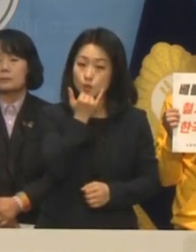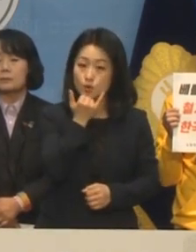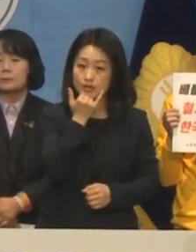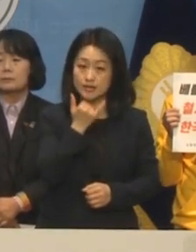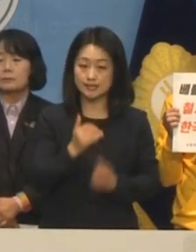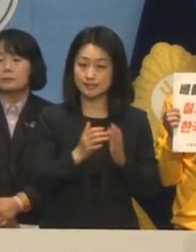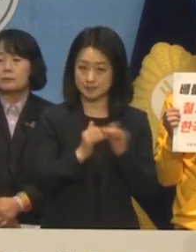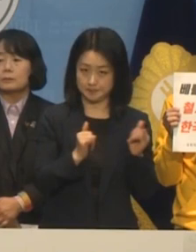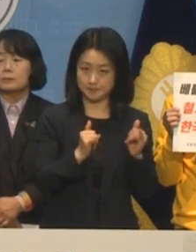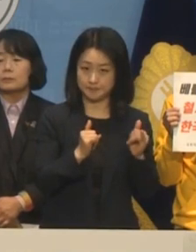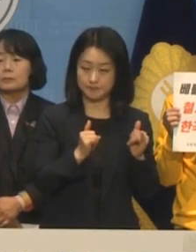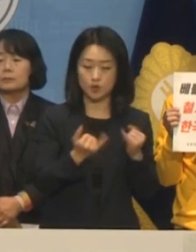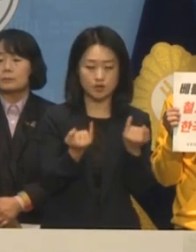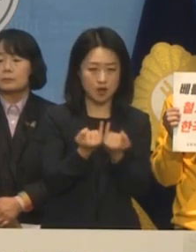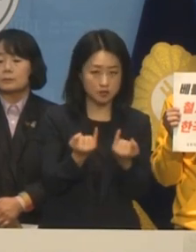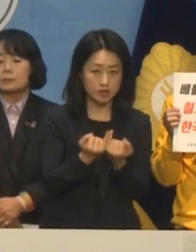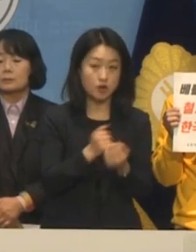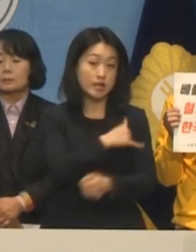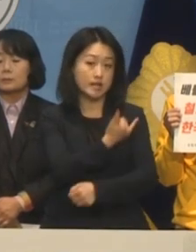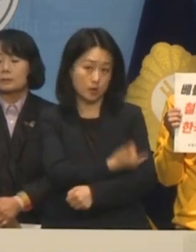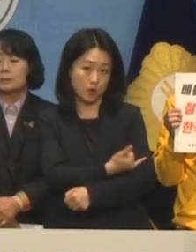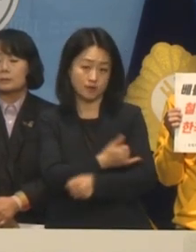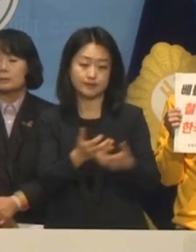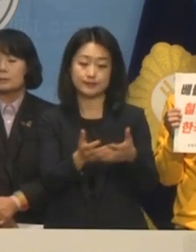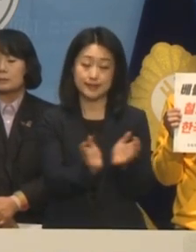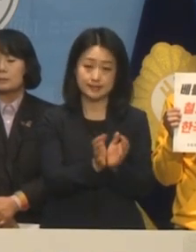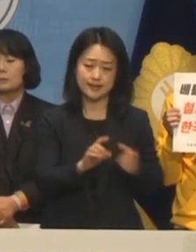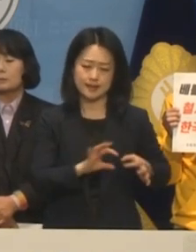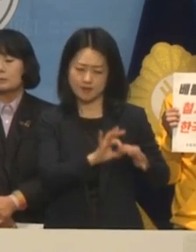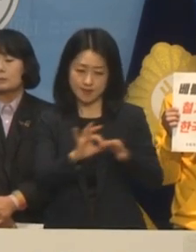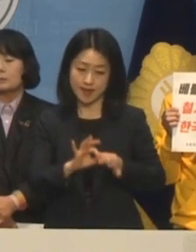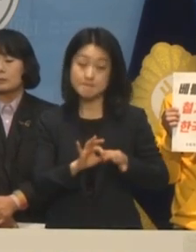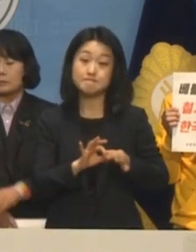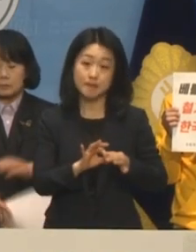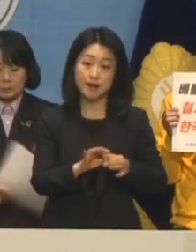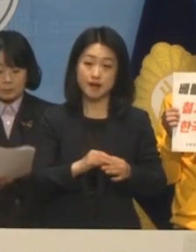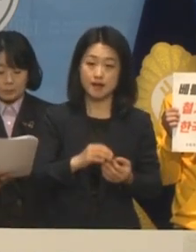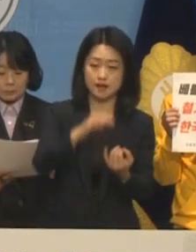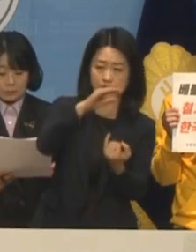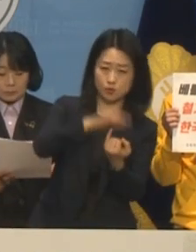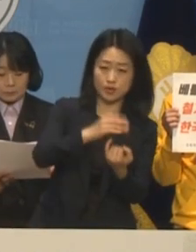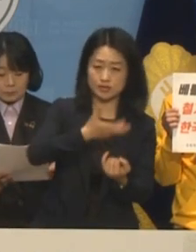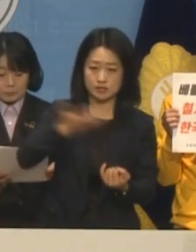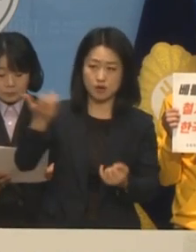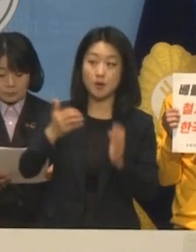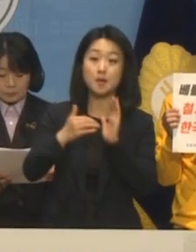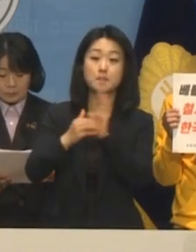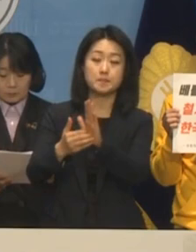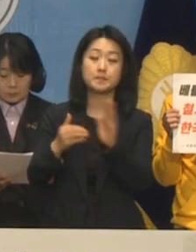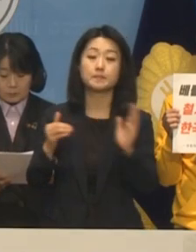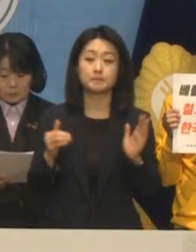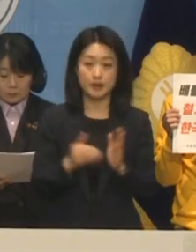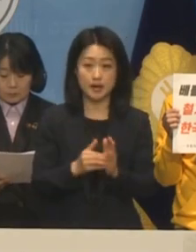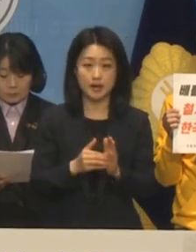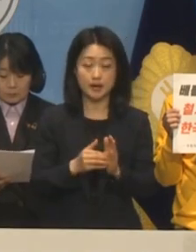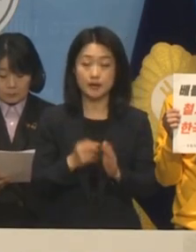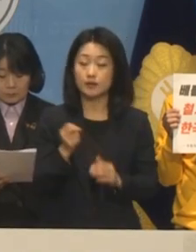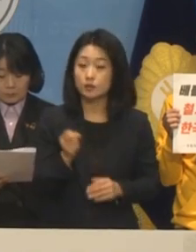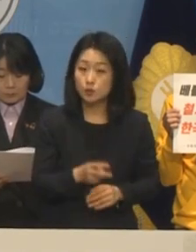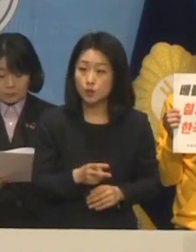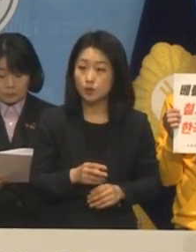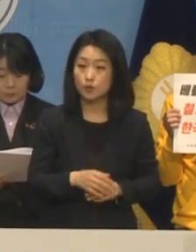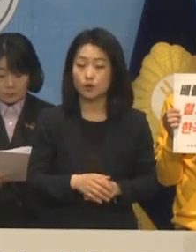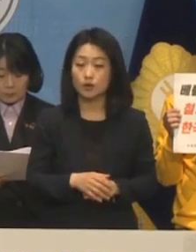현지 시민들과 여성권 단체, 연대의 힘으로 철거를 막아낼 수 있었습니다. 특히